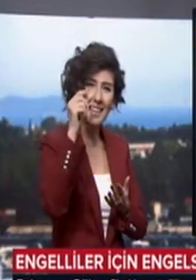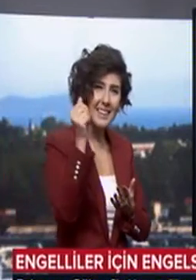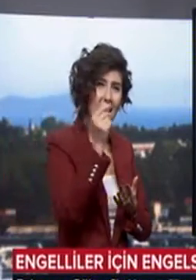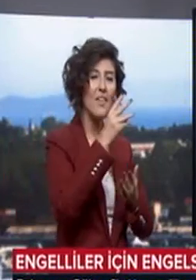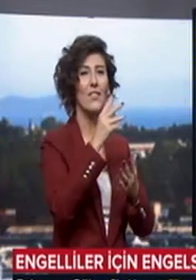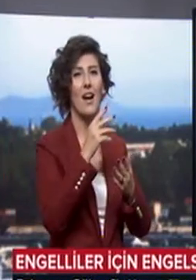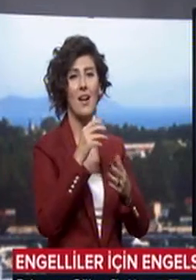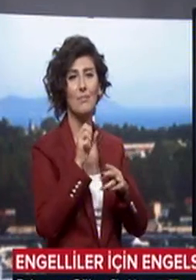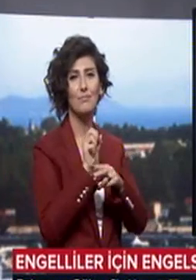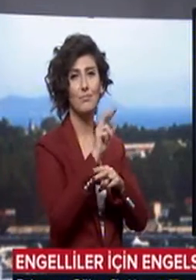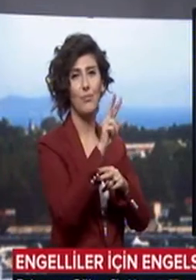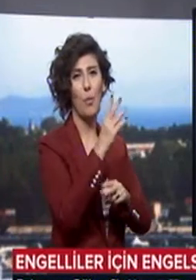girecek.